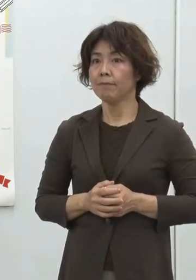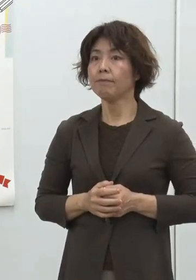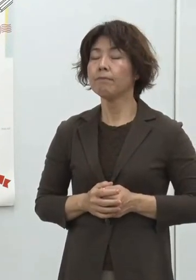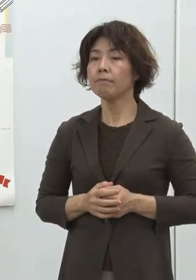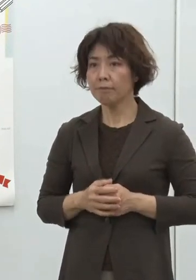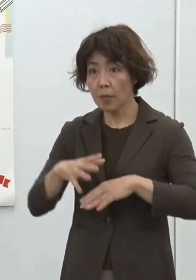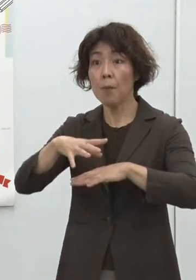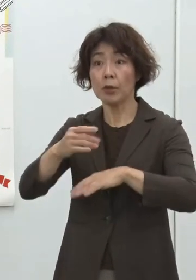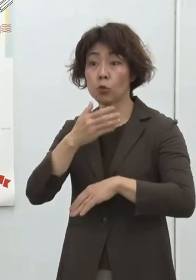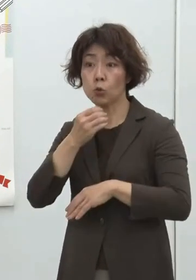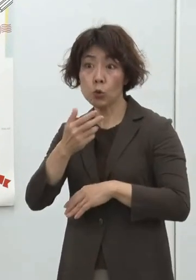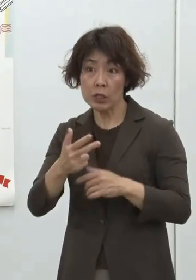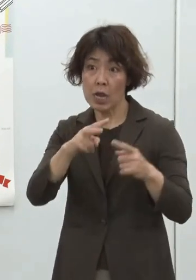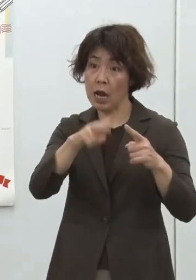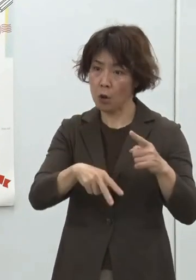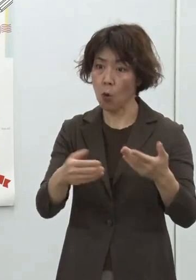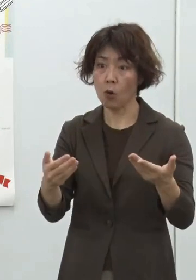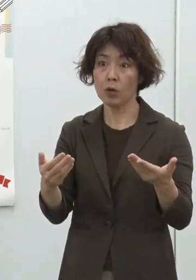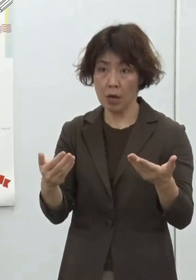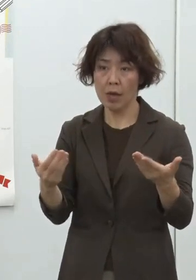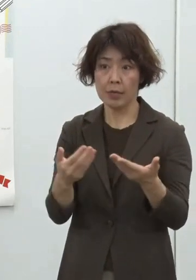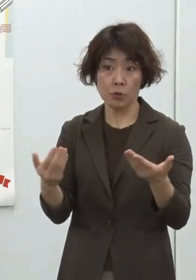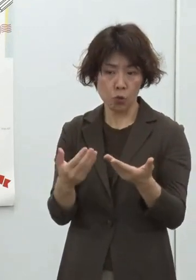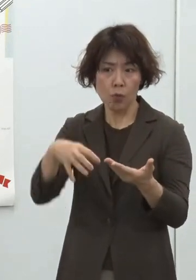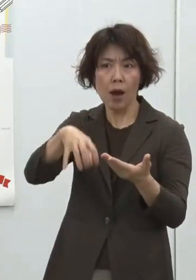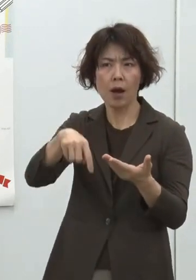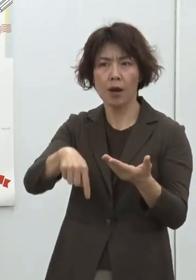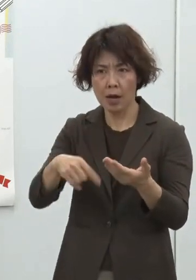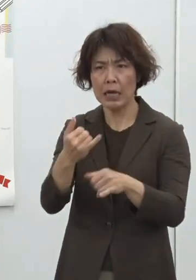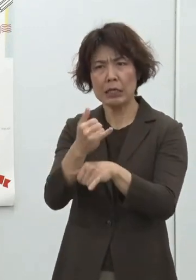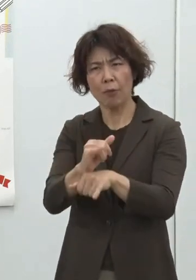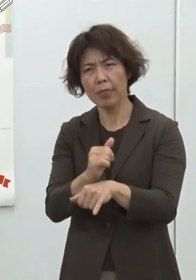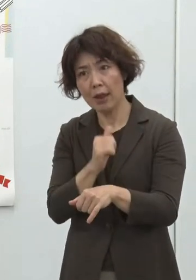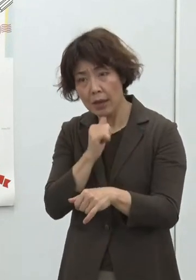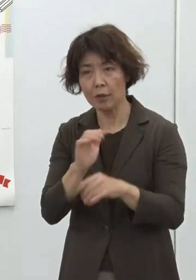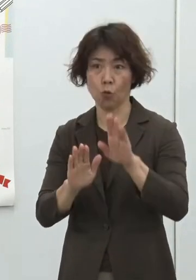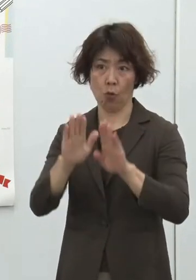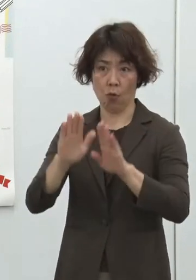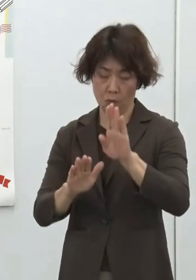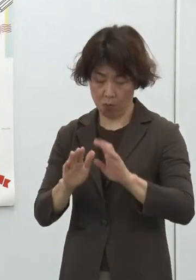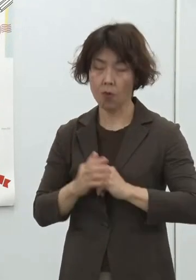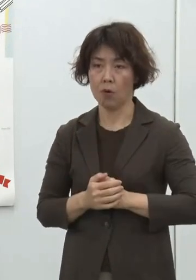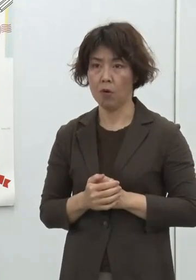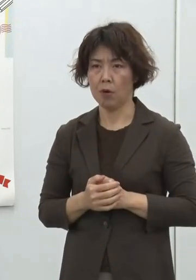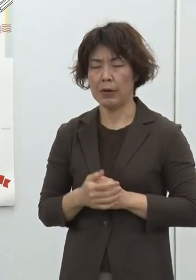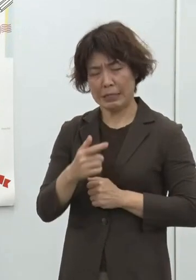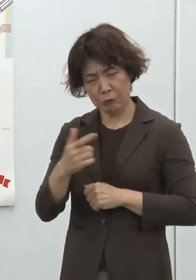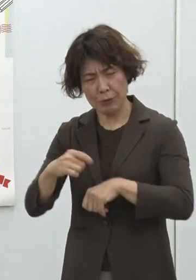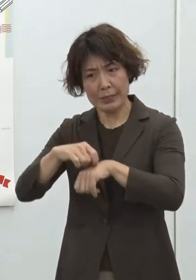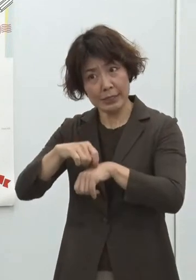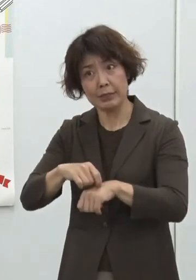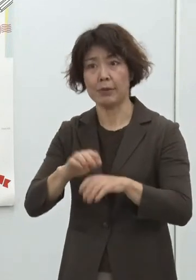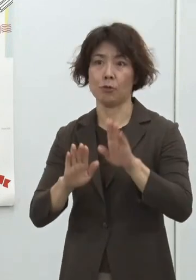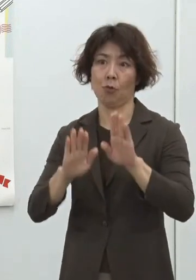まず福祉介護の現場というのは人材不足が非常に深刻な状況になっております。非常に深刻な問題となってお